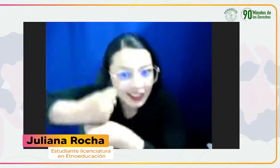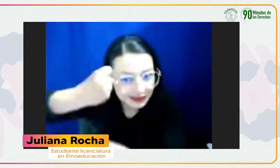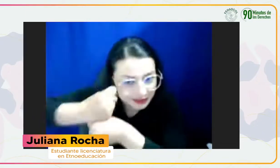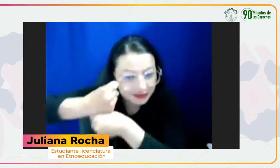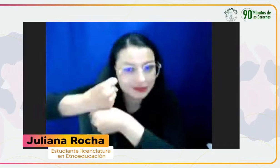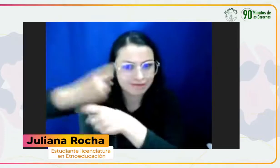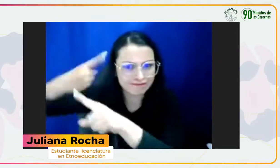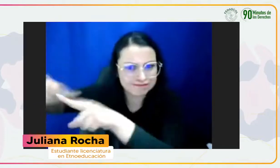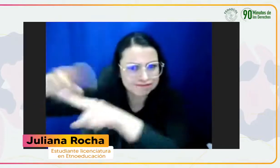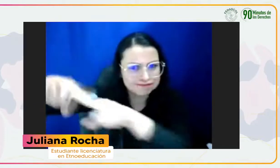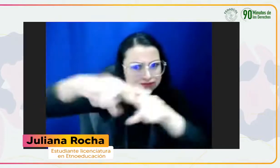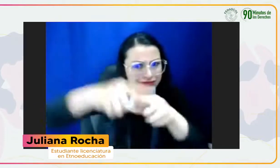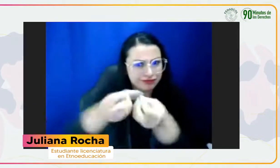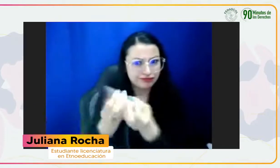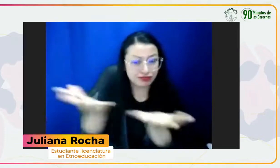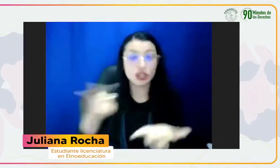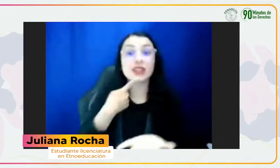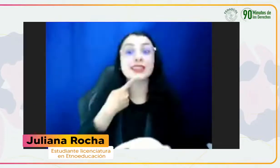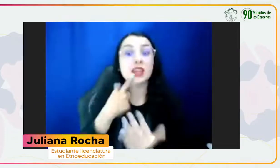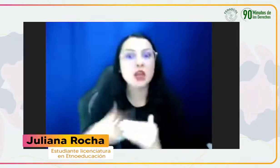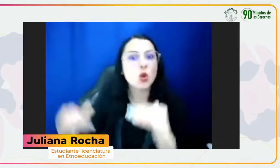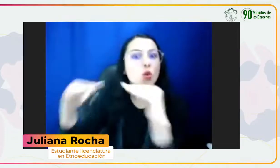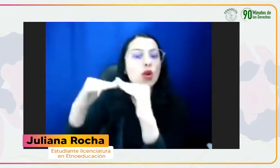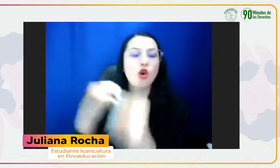igual de condiciones en diferentes espacios económicos, etc.